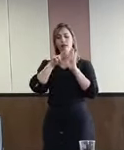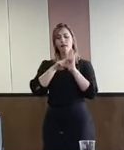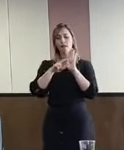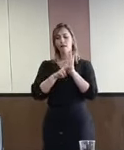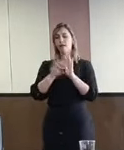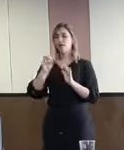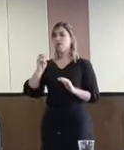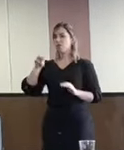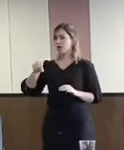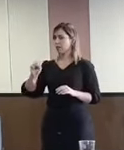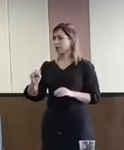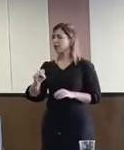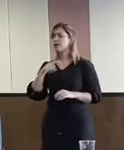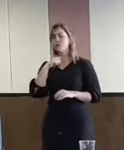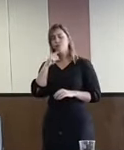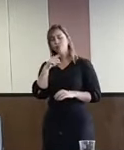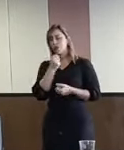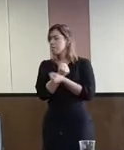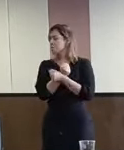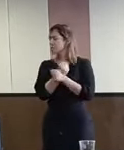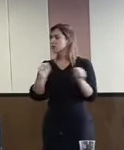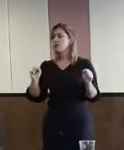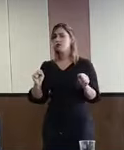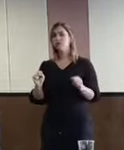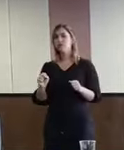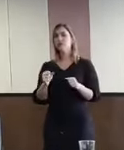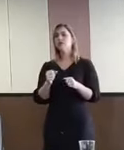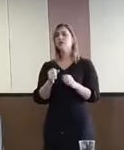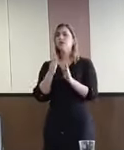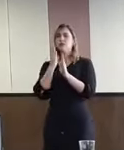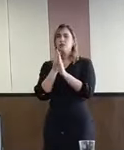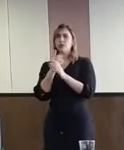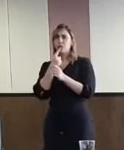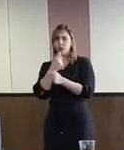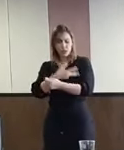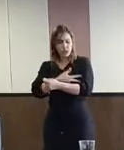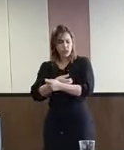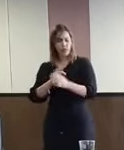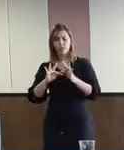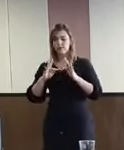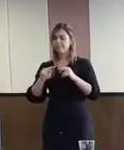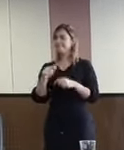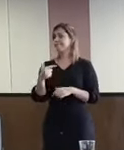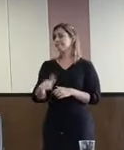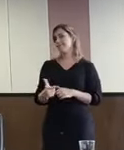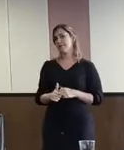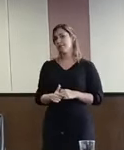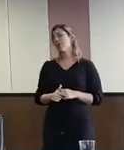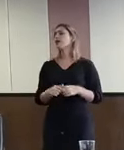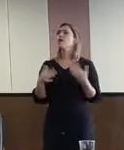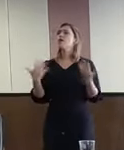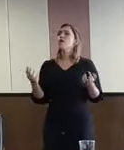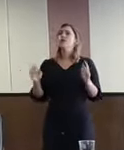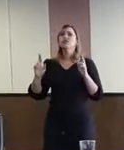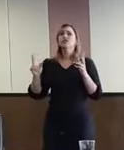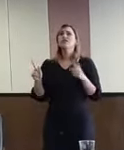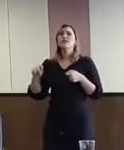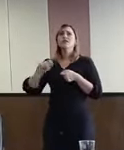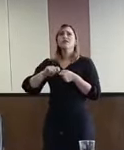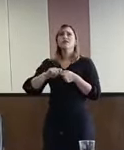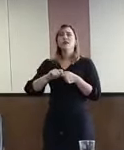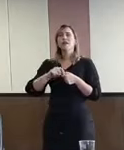dá para testar toda a população. E vamos dar um exemplo nesse caso do teste. Ora, Que diferença faria se a pessoa está ou